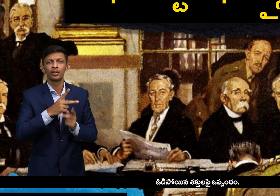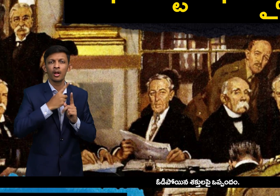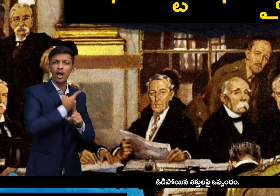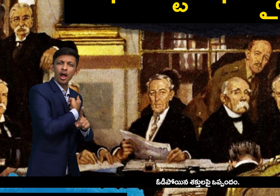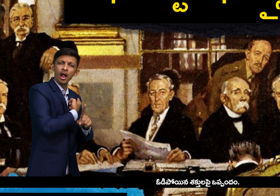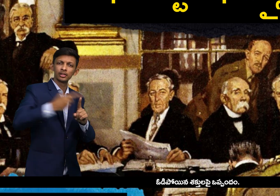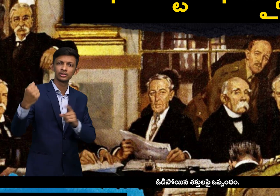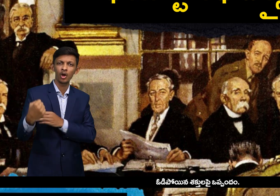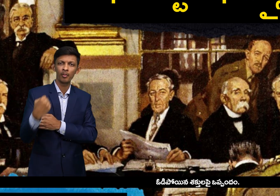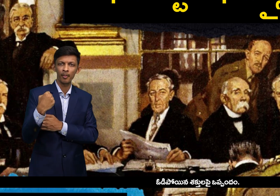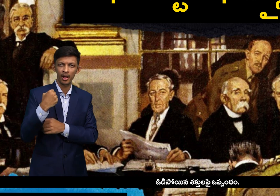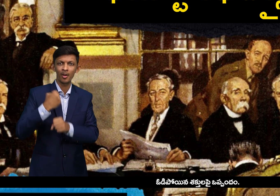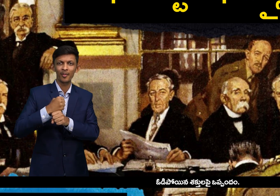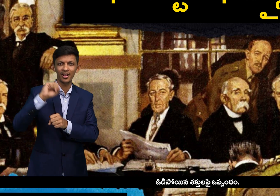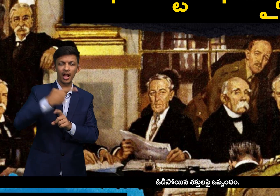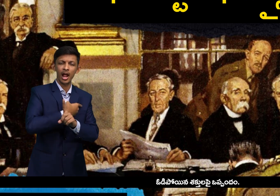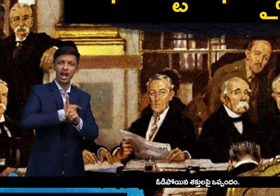ఒప్పందం.